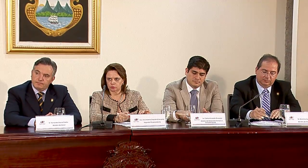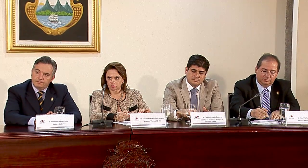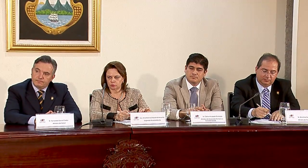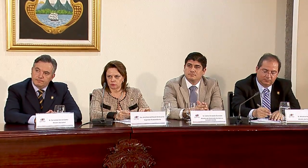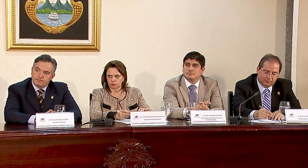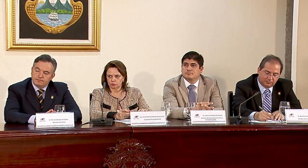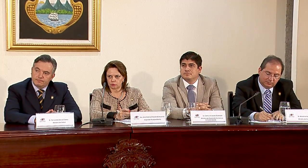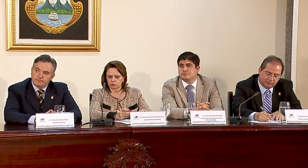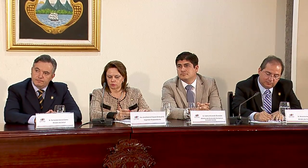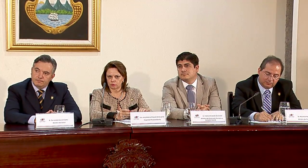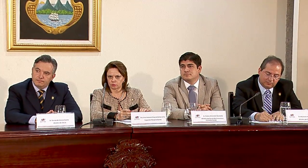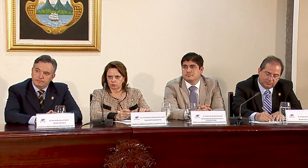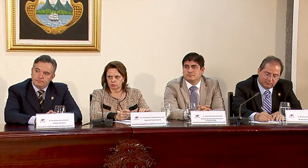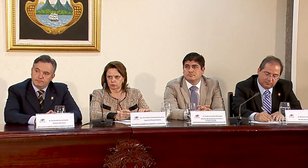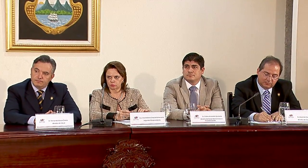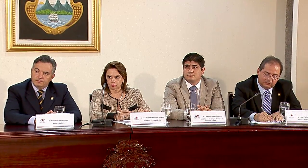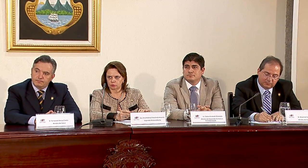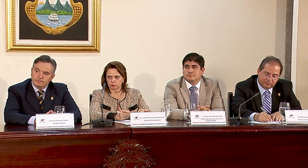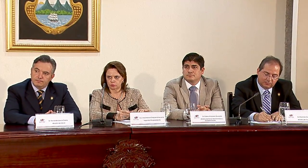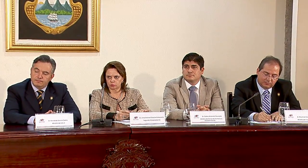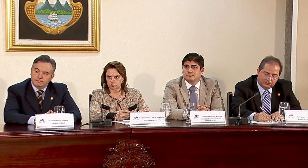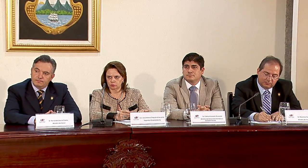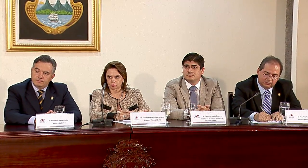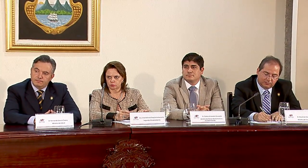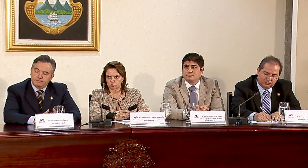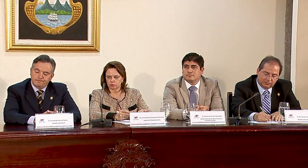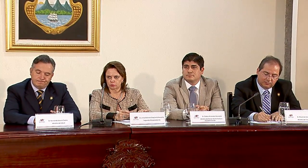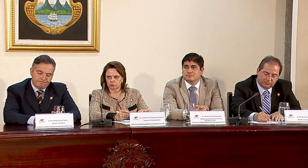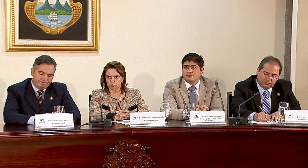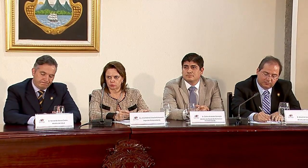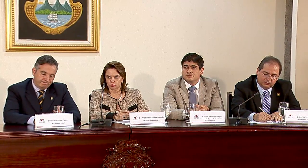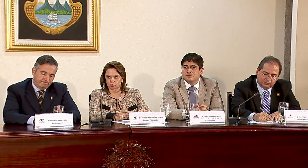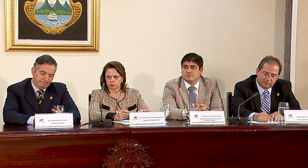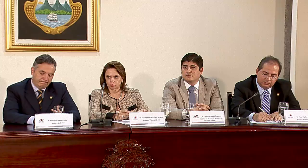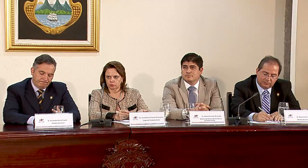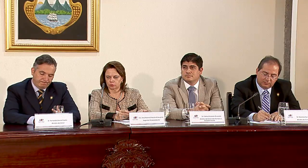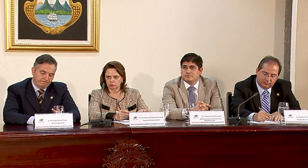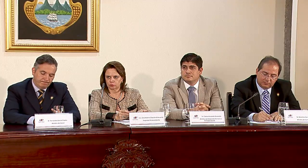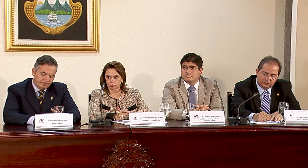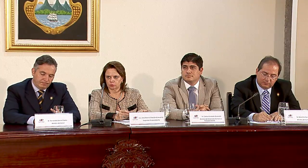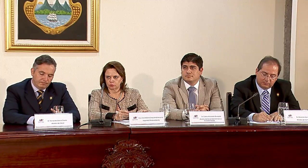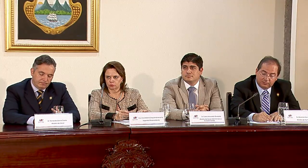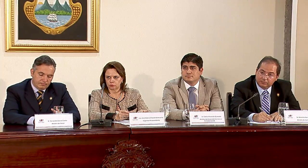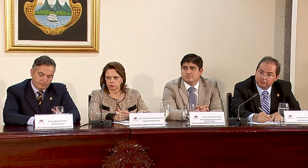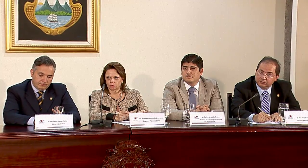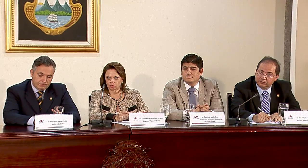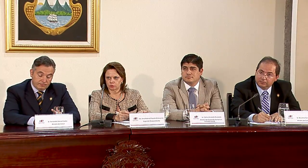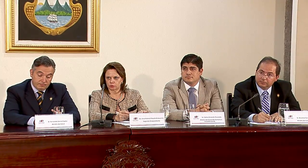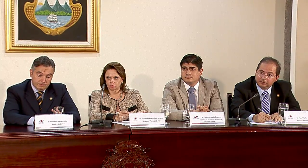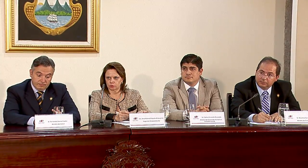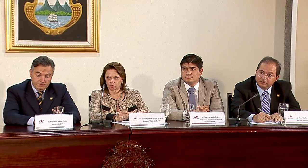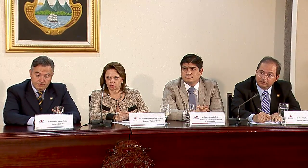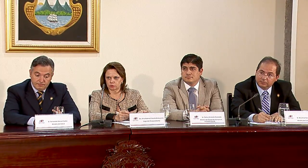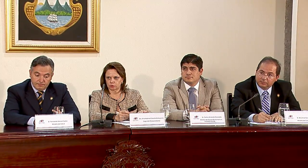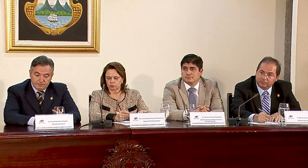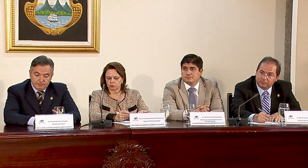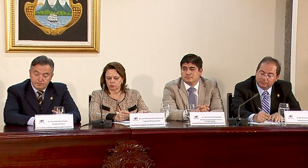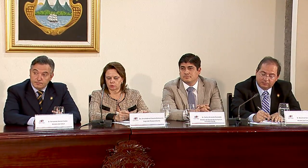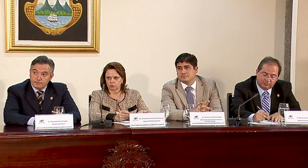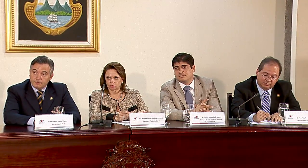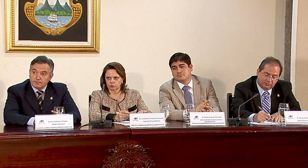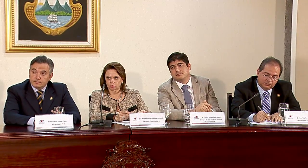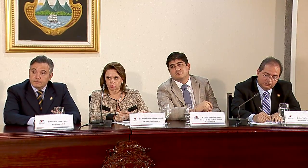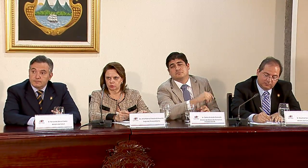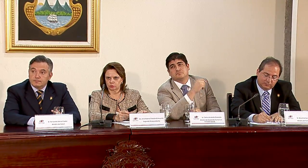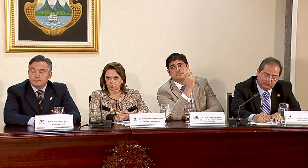cómo lleva esa persona ese alimento a la casa doña la nena el obispo de Pérez Celedón dice no se puede